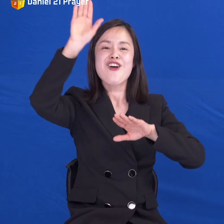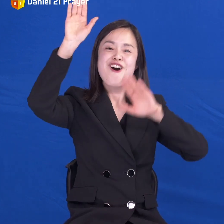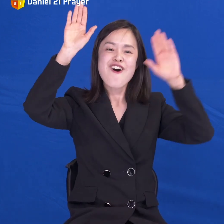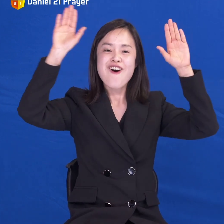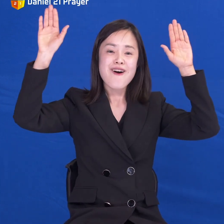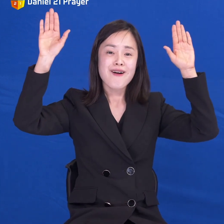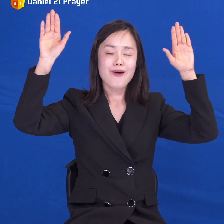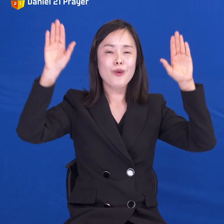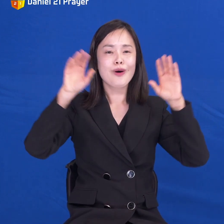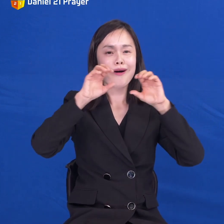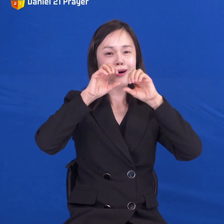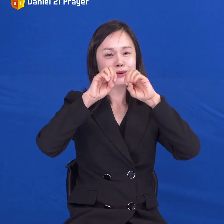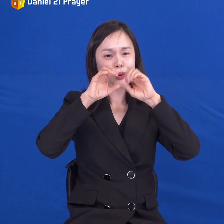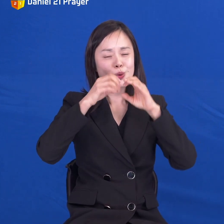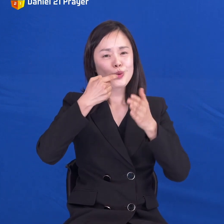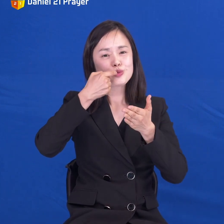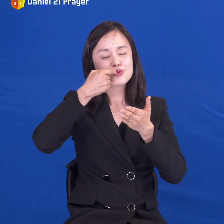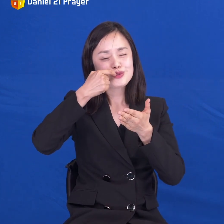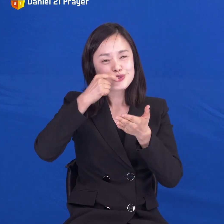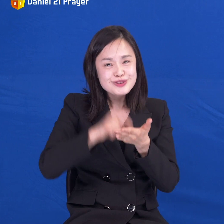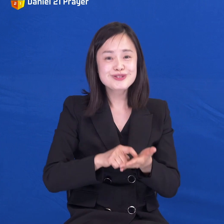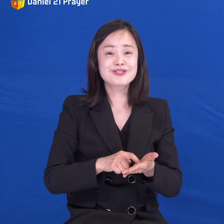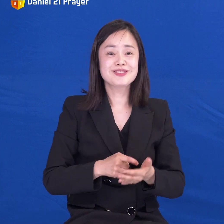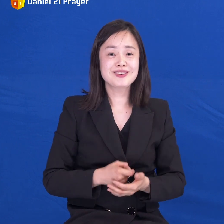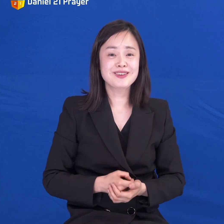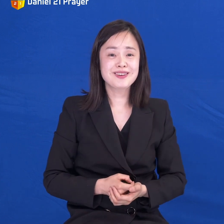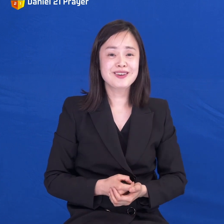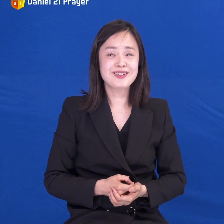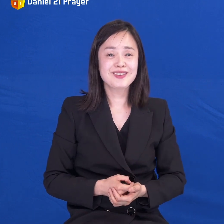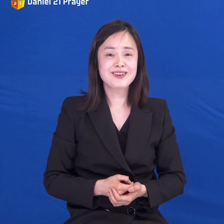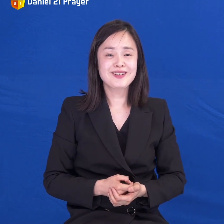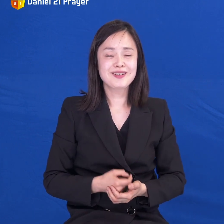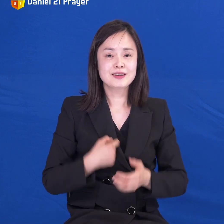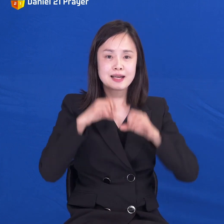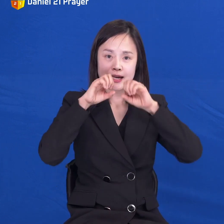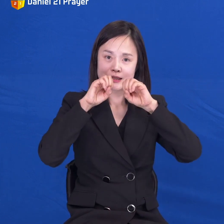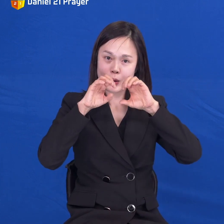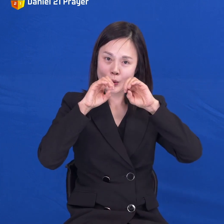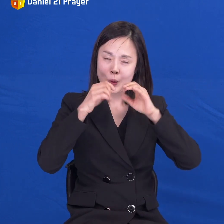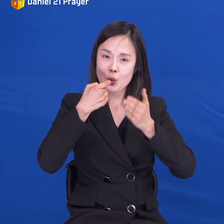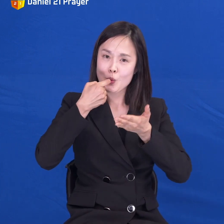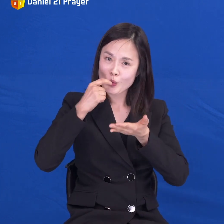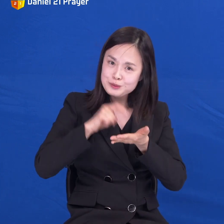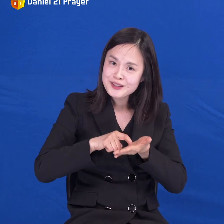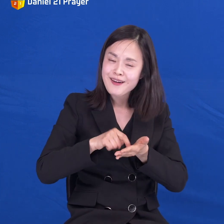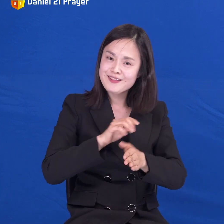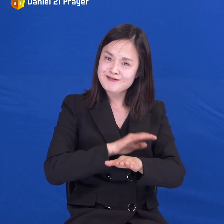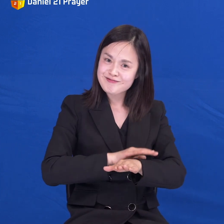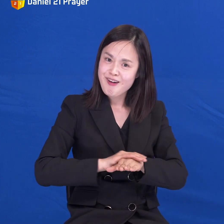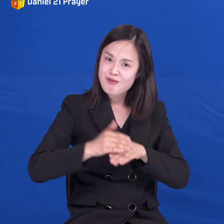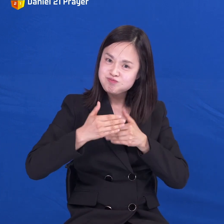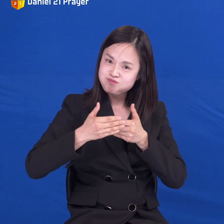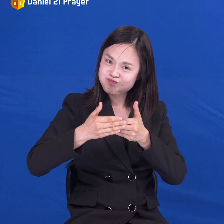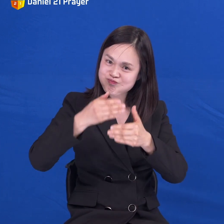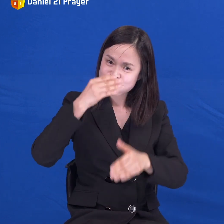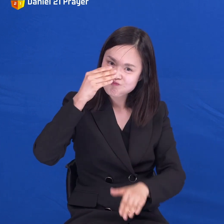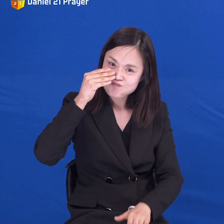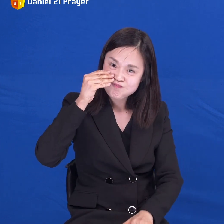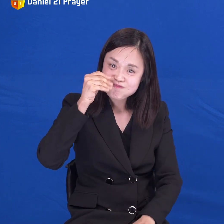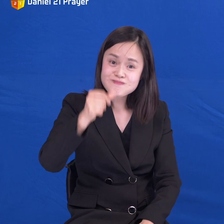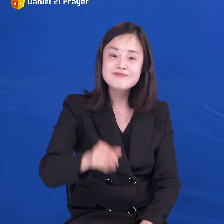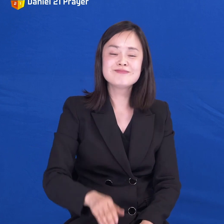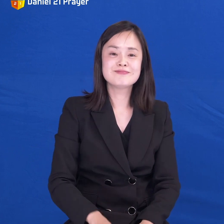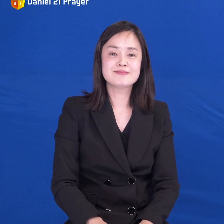정말 하나님께서 이 선교를 멋지게 해나가셨어요. 그런데 여러분, 인생에도